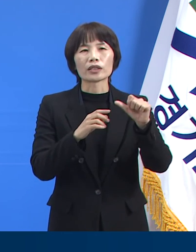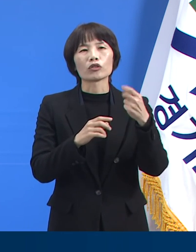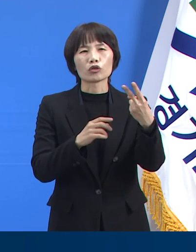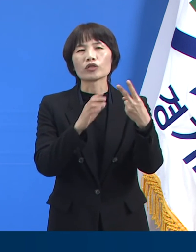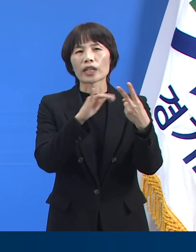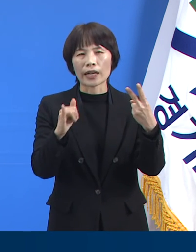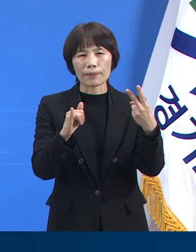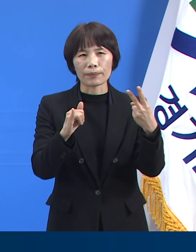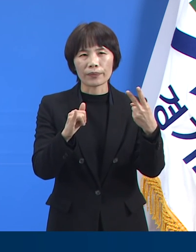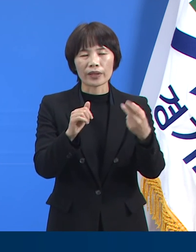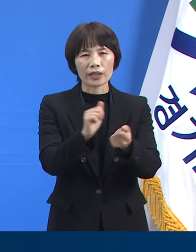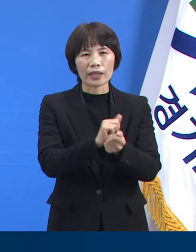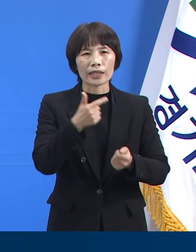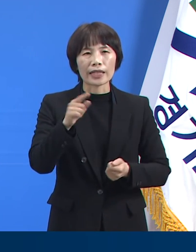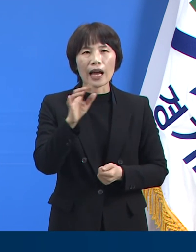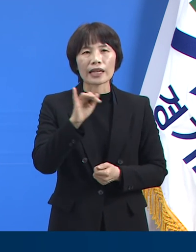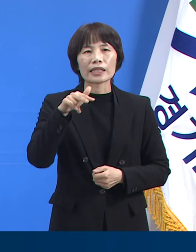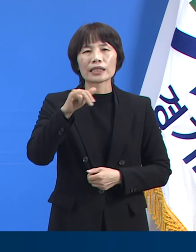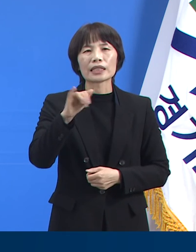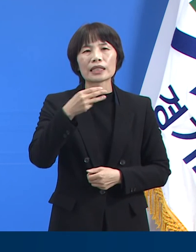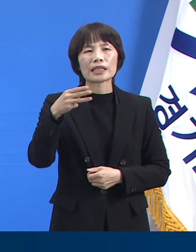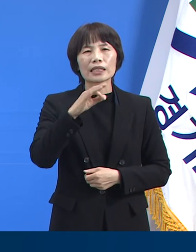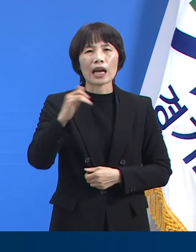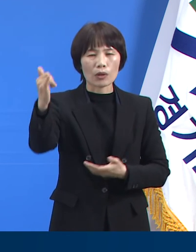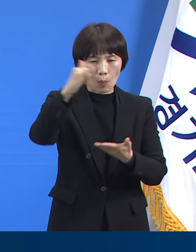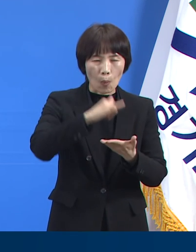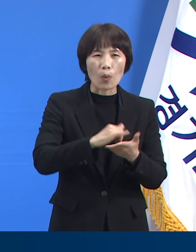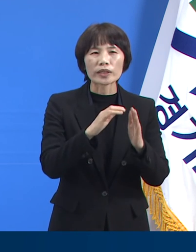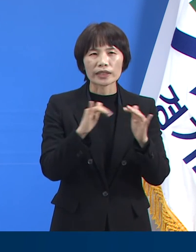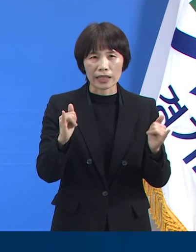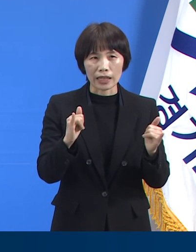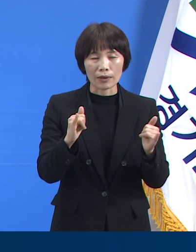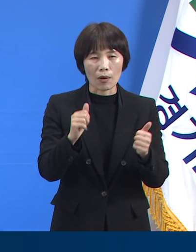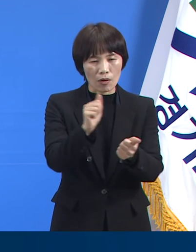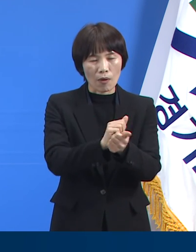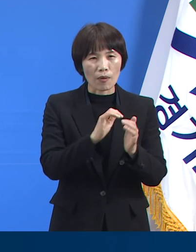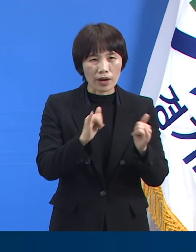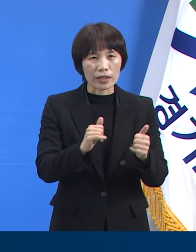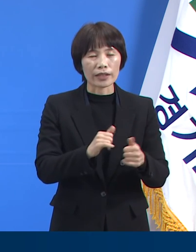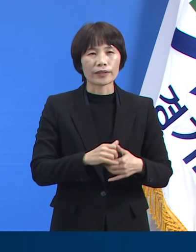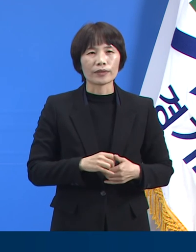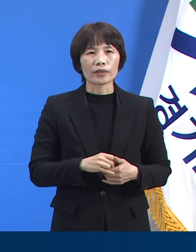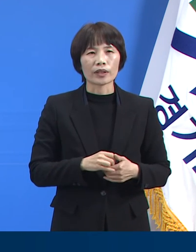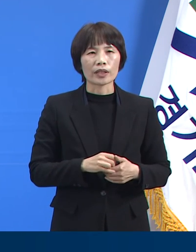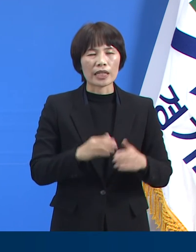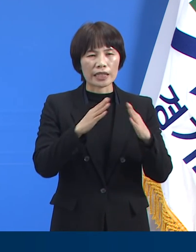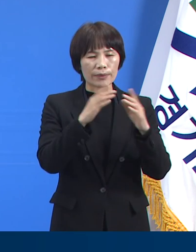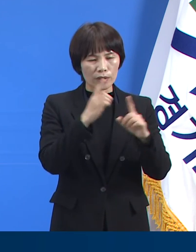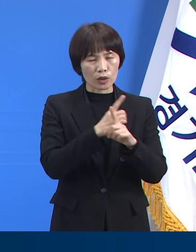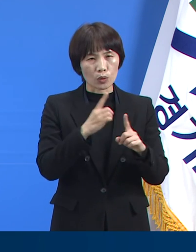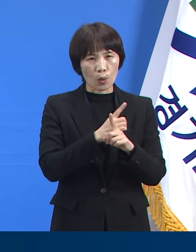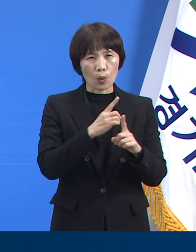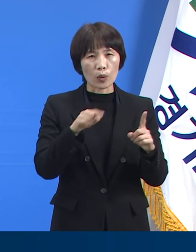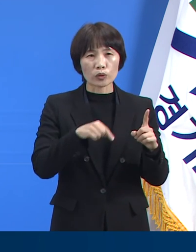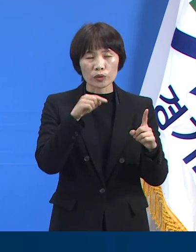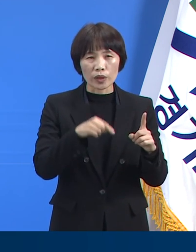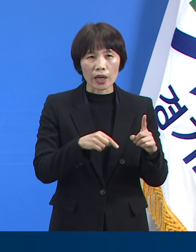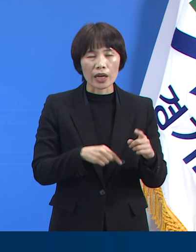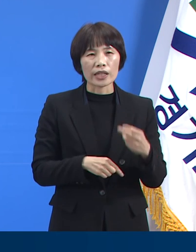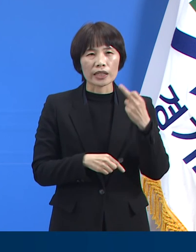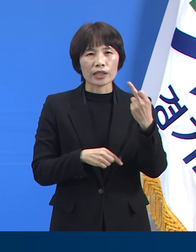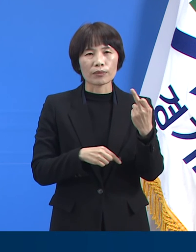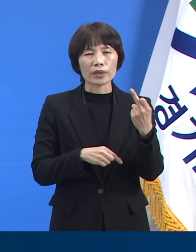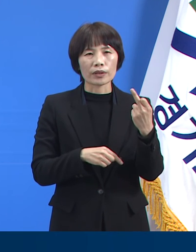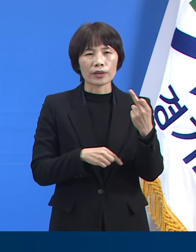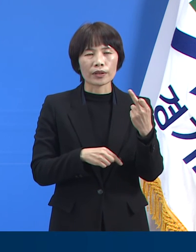확진자 2명은 나이지리아 체류 후 입국하여 11월 24일 확진 판정을 받아 재택치료 중에 11월 1일